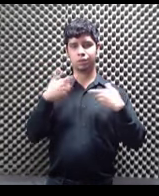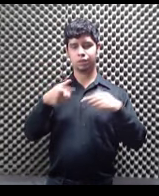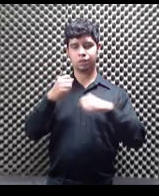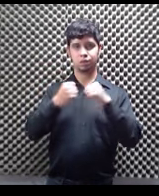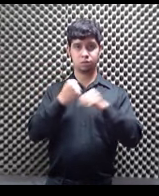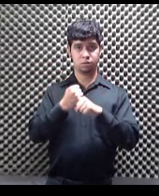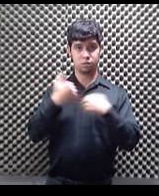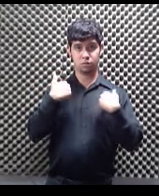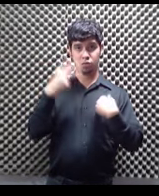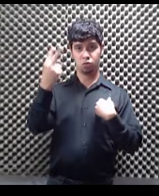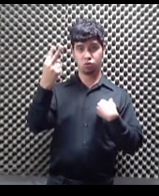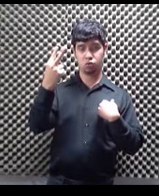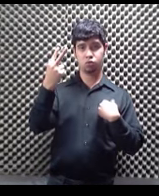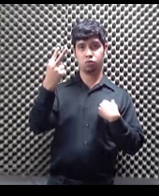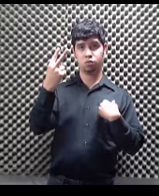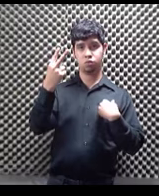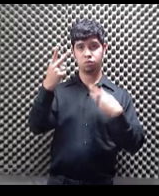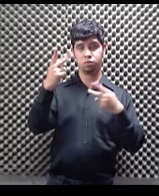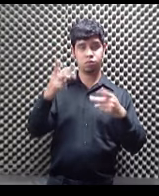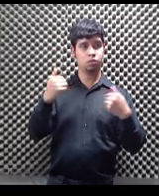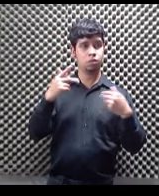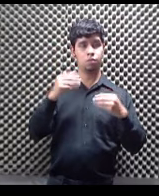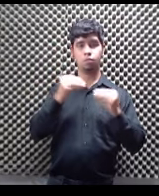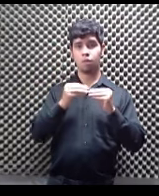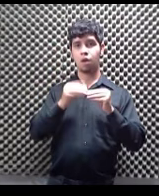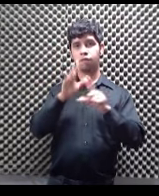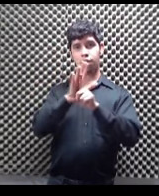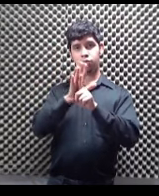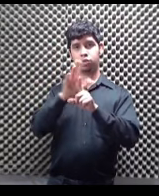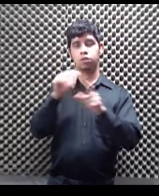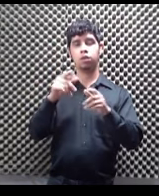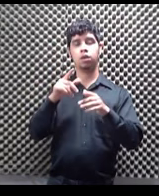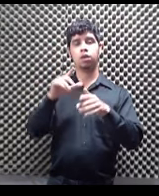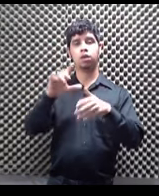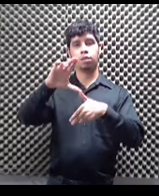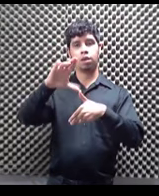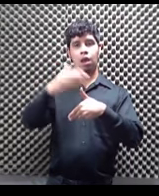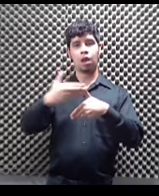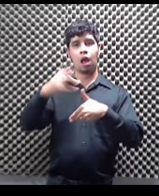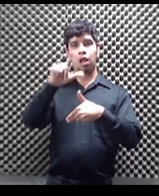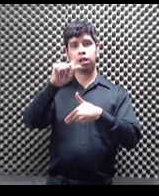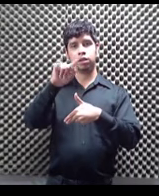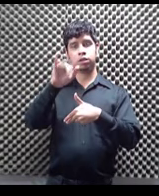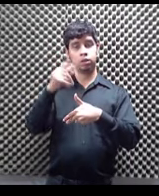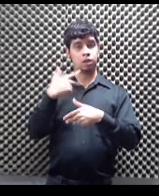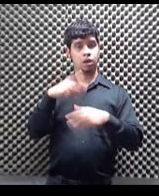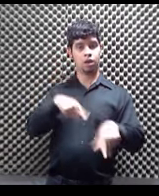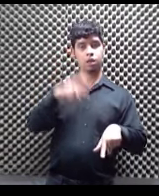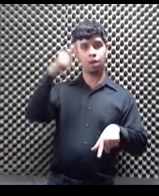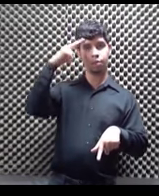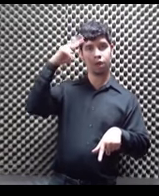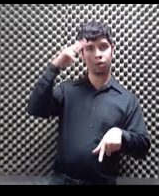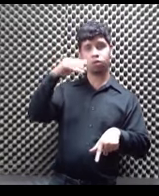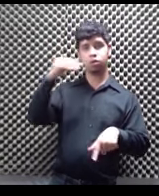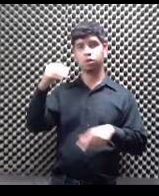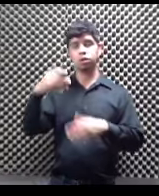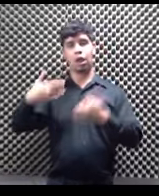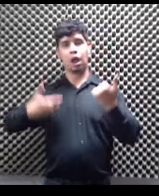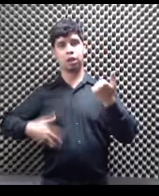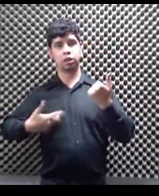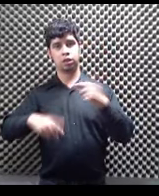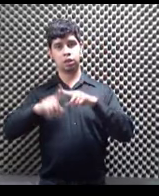dos personas de los institutos de cine más reconocidos de América Latina, que es el de Argentina y es el de México, okay, para tener